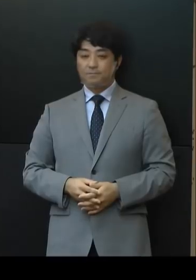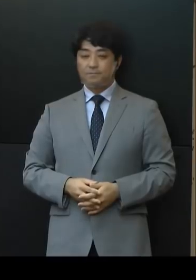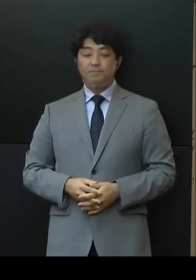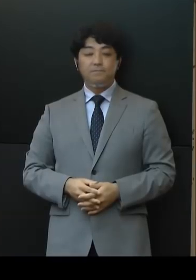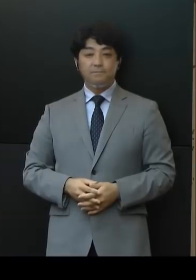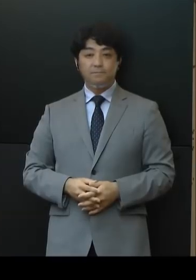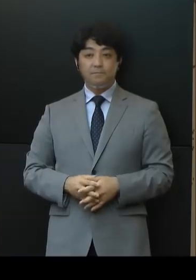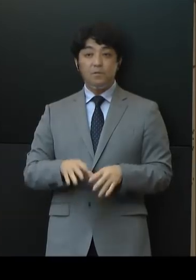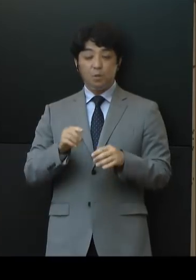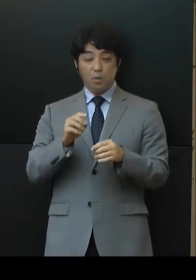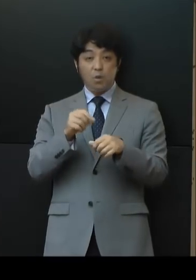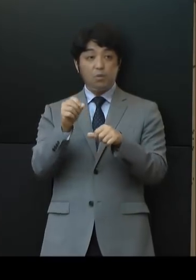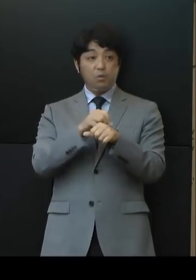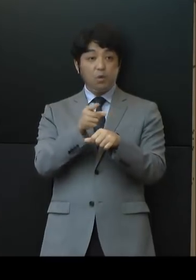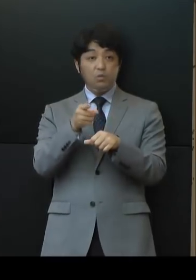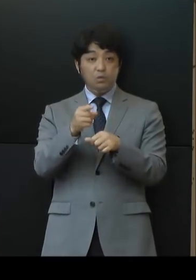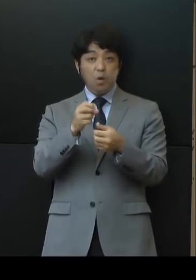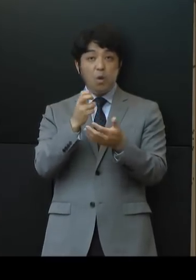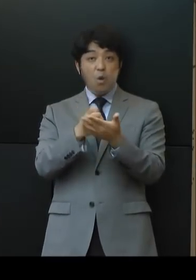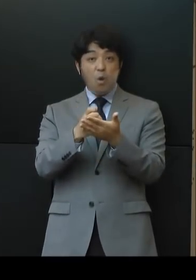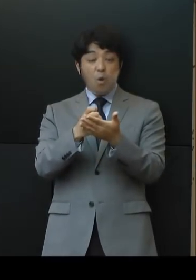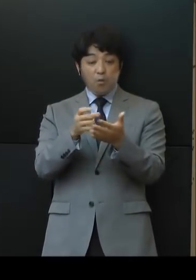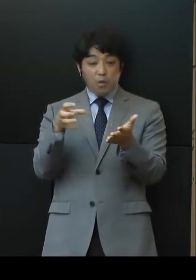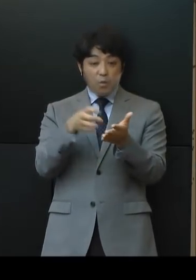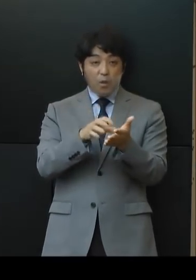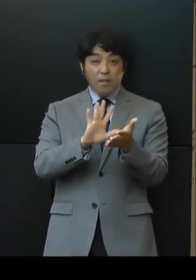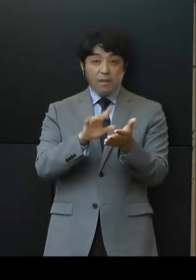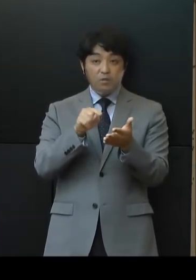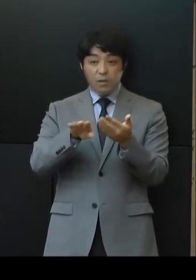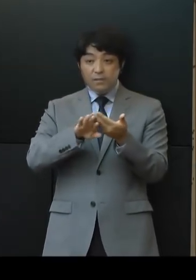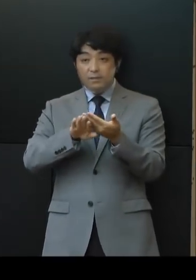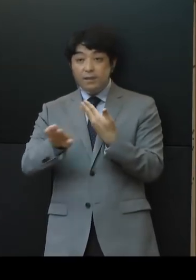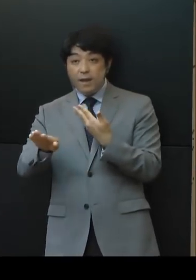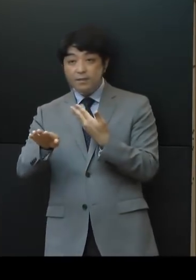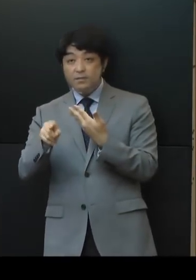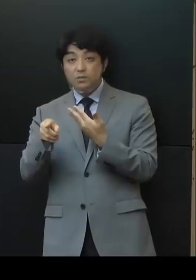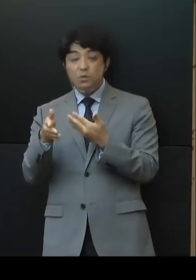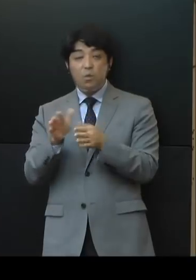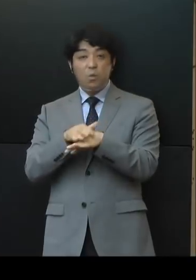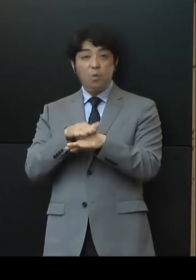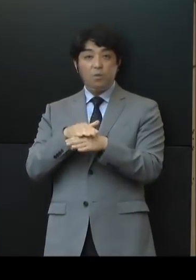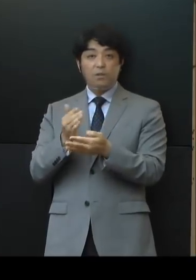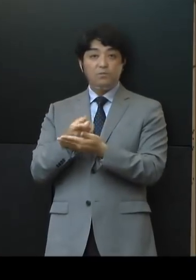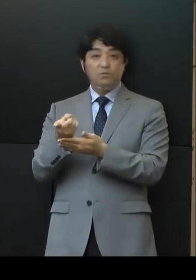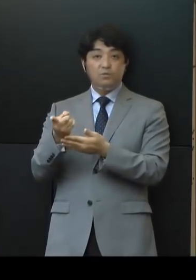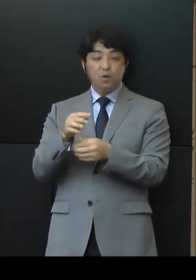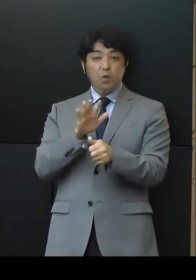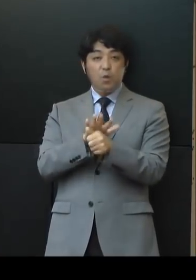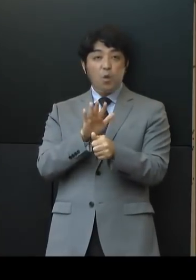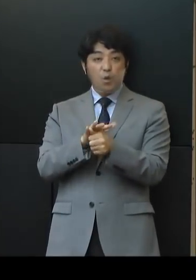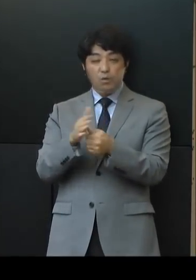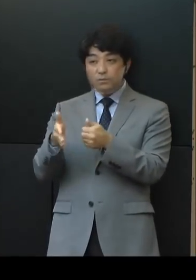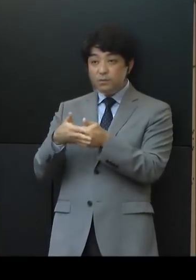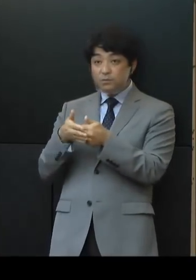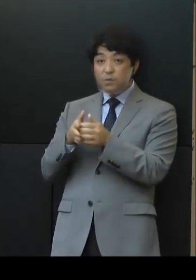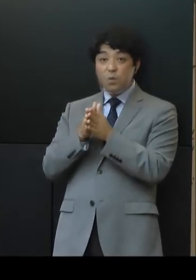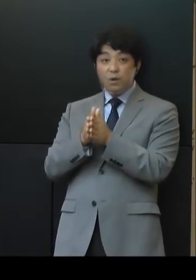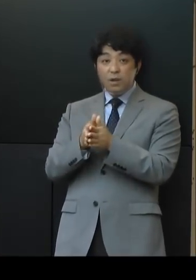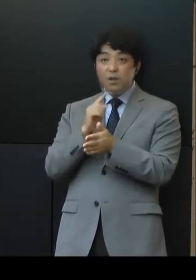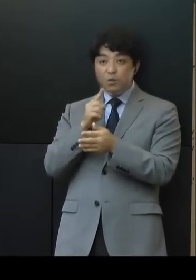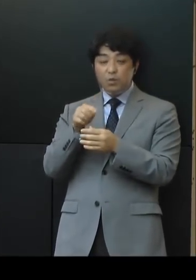こちらは特措法によらない協力依頼を行う施設ということで、協力要請と協力依頼ということで使い分けております